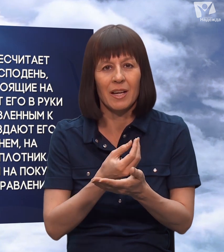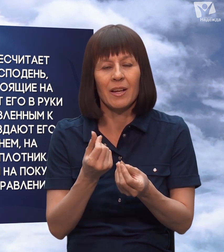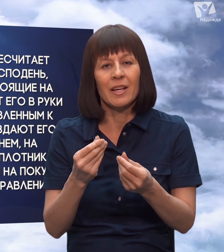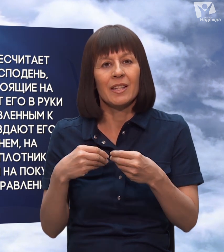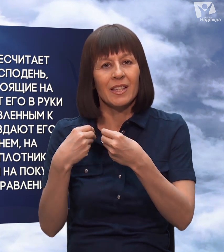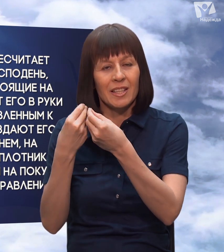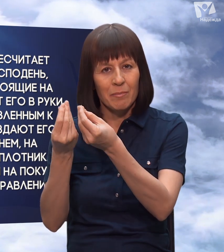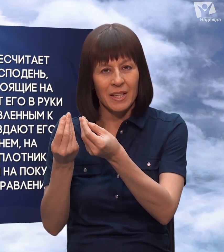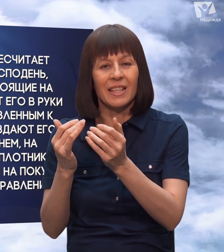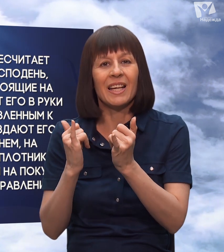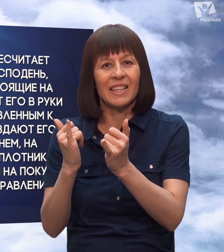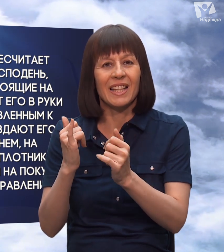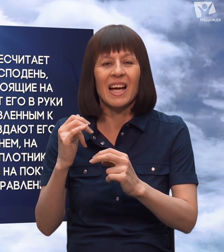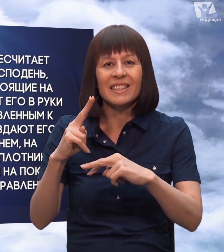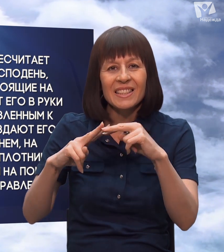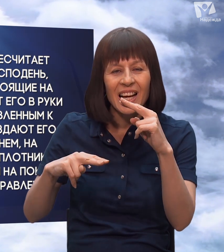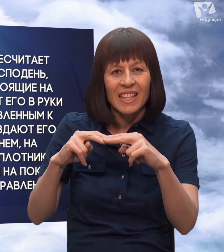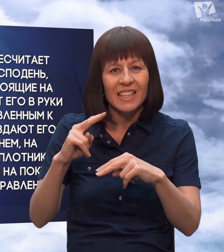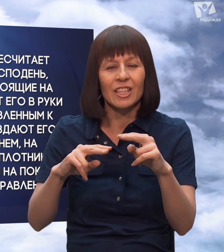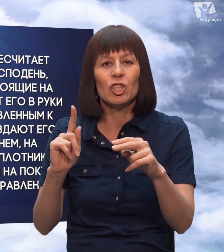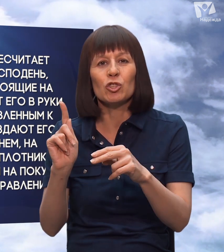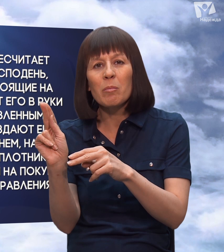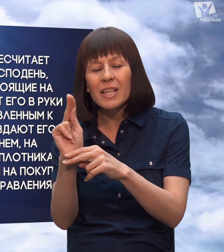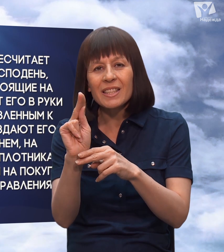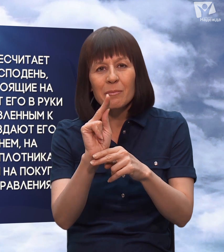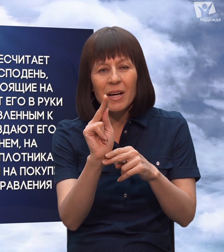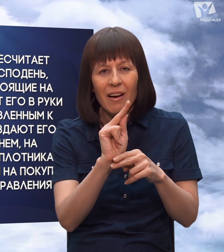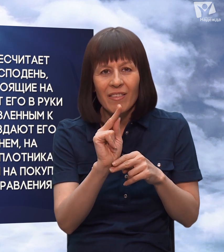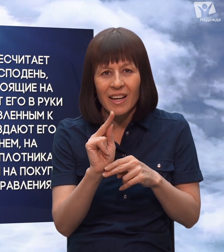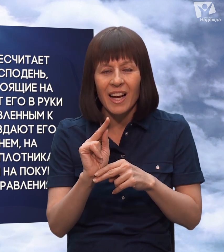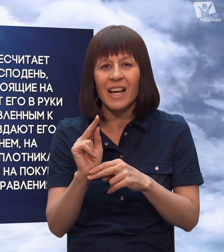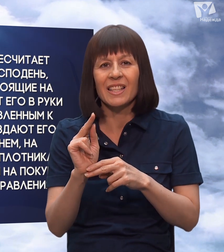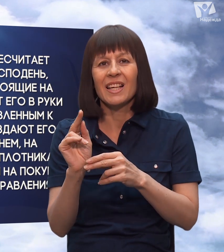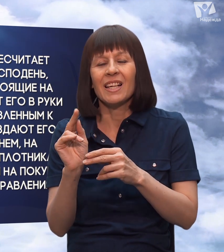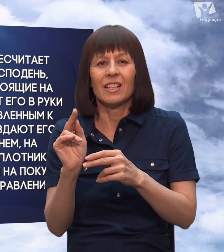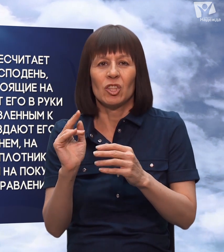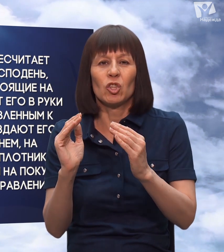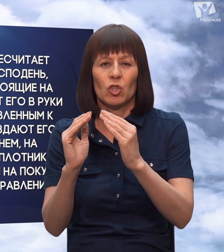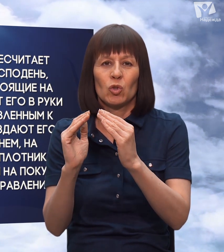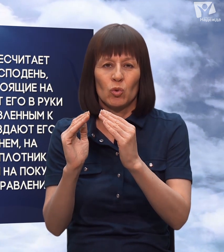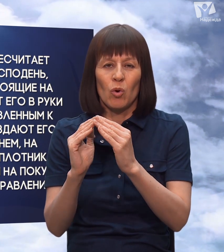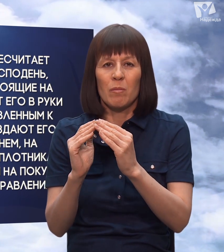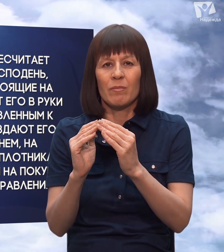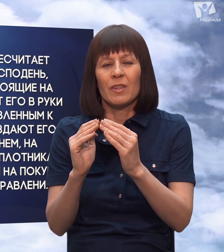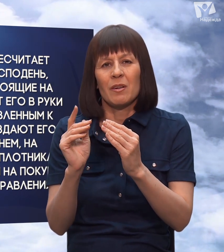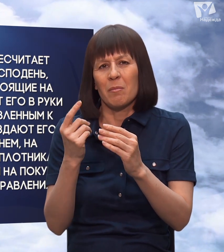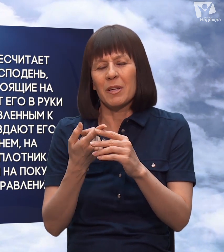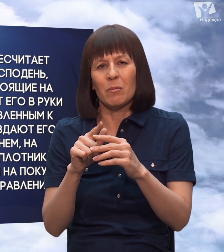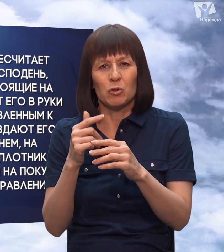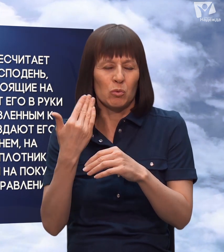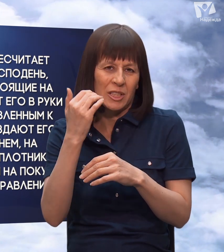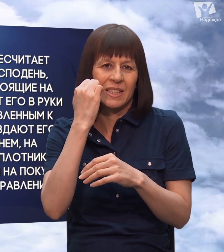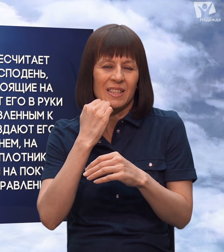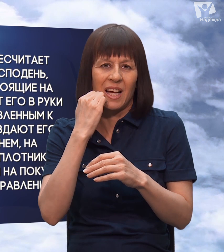раздадут его работающим в доме господнем на исправление повреждений дома плотником и каменщиком и делателем